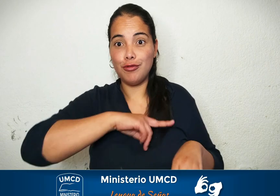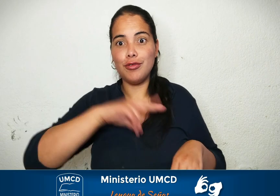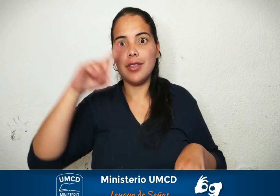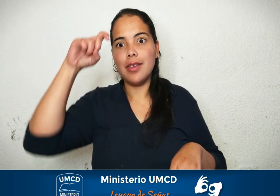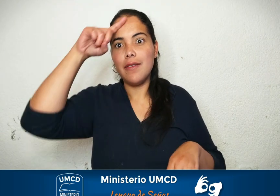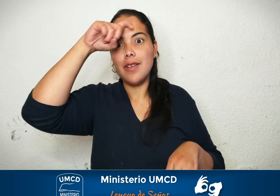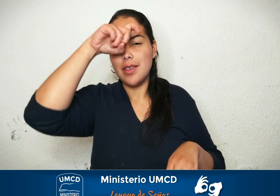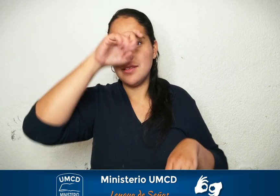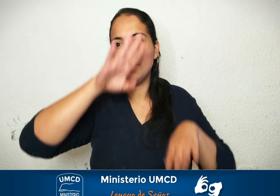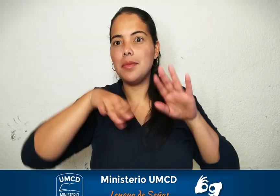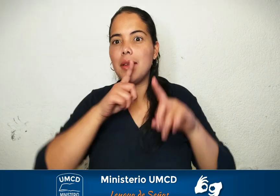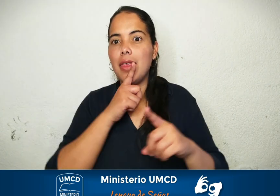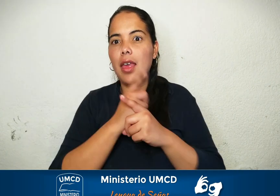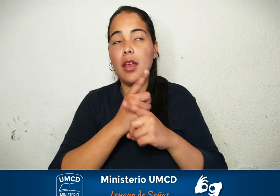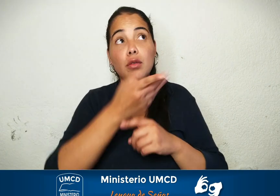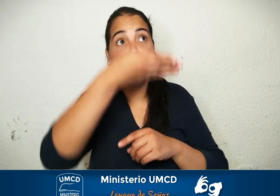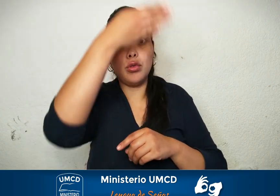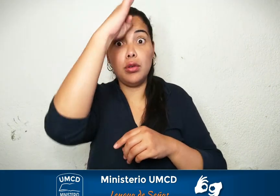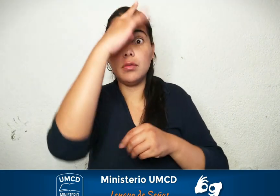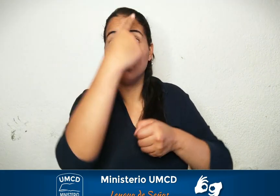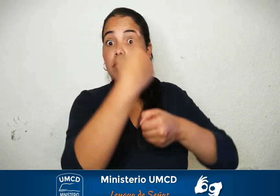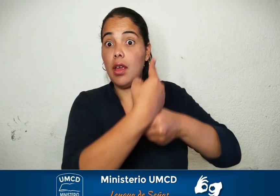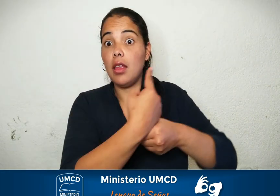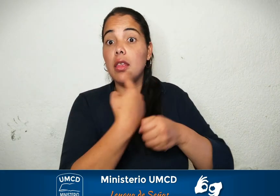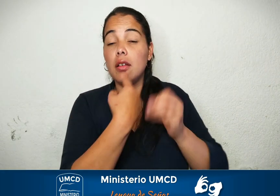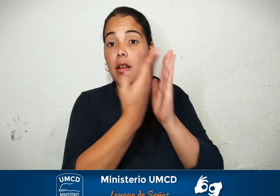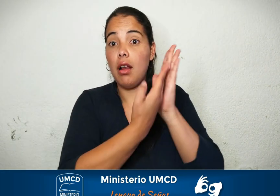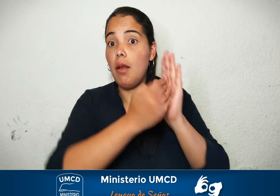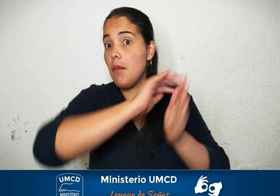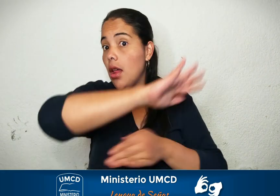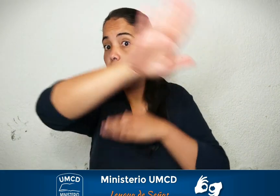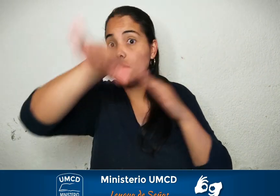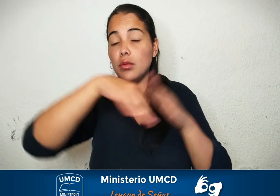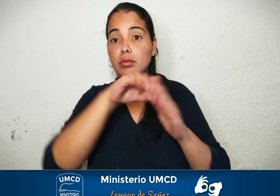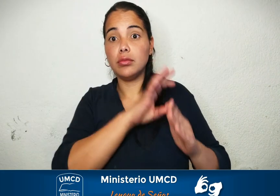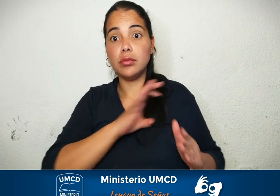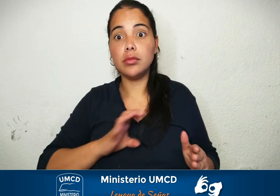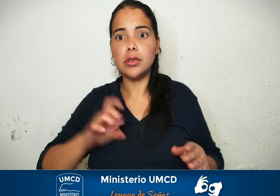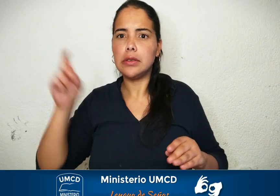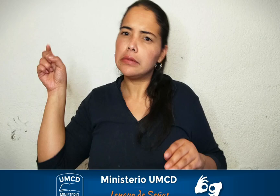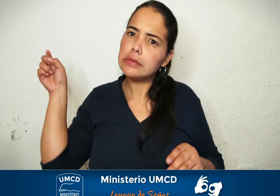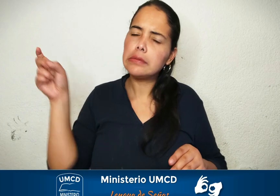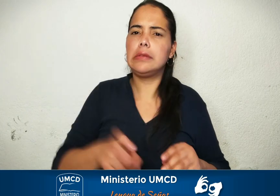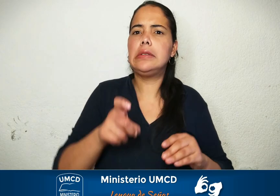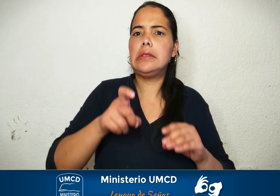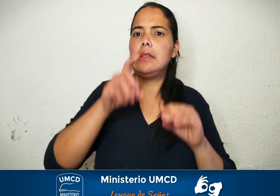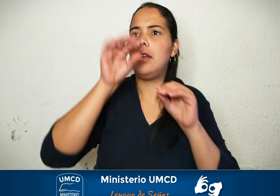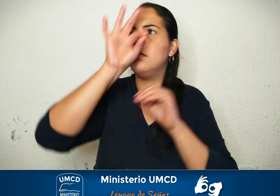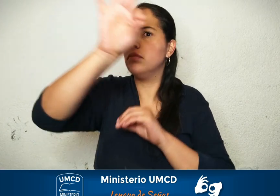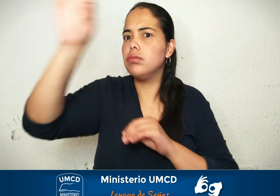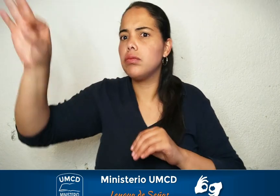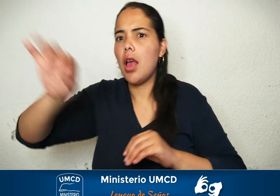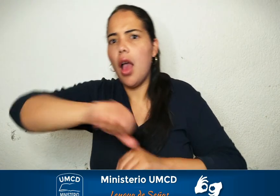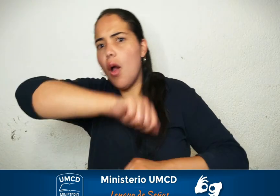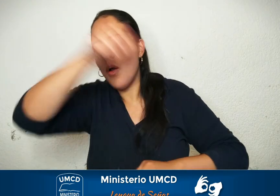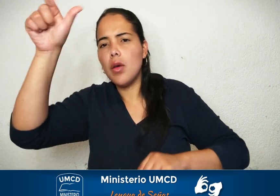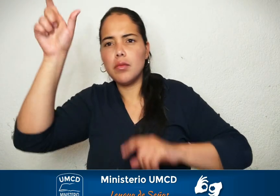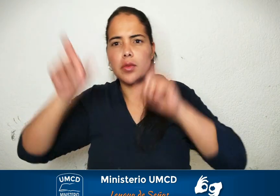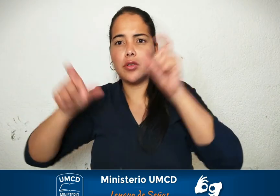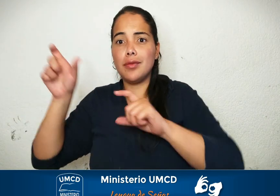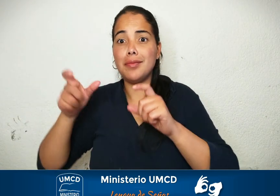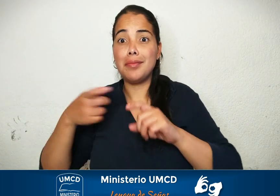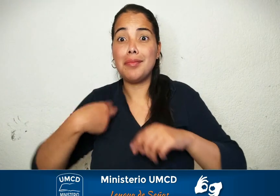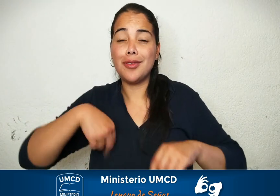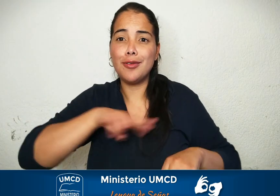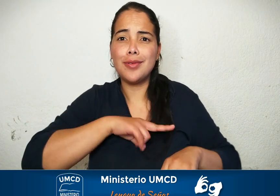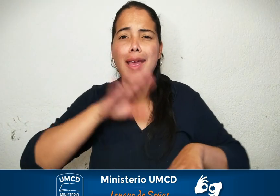dificultades en la manera como obedecemos este mandato específico del Señor, de ir y llevar el Evangelio a otras personas.